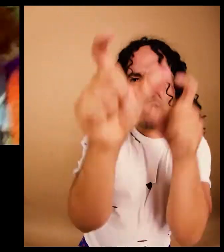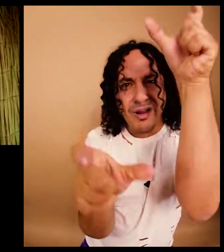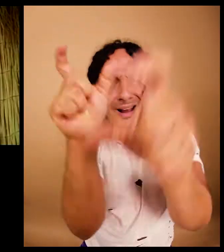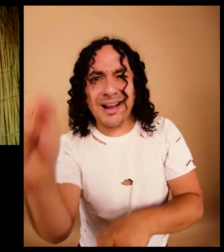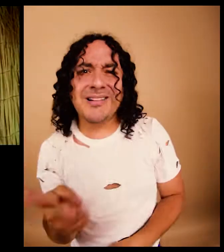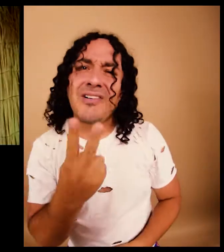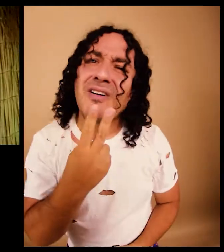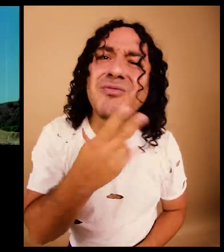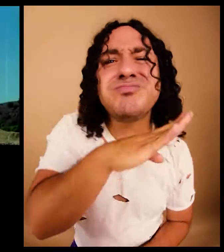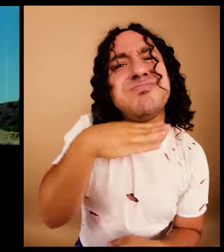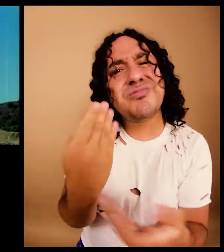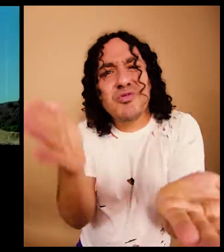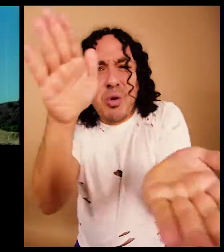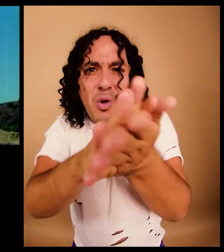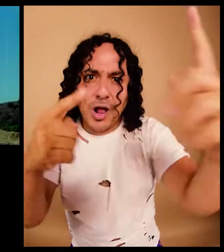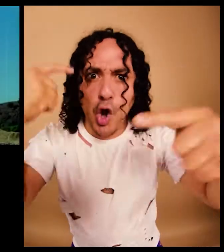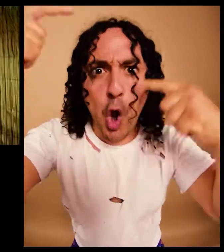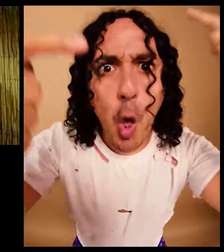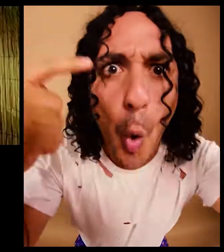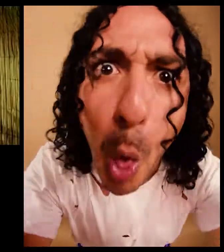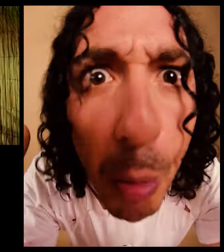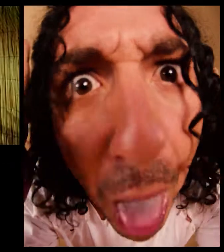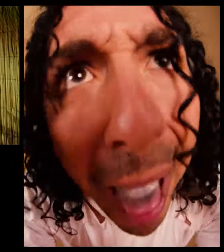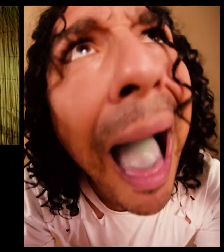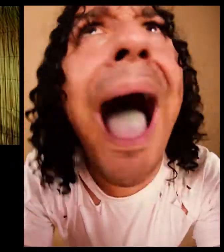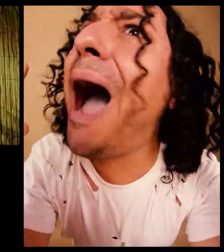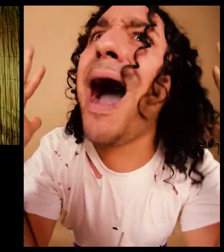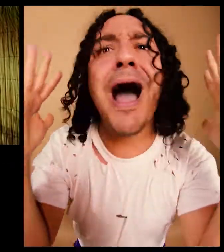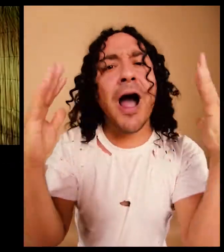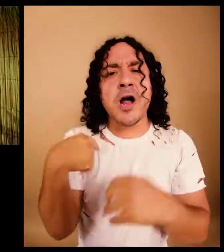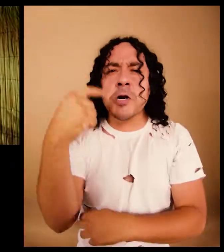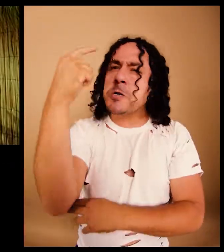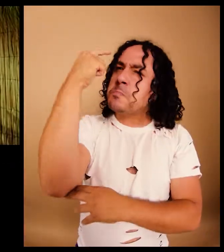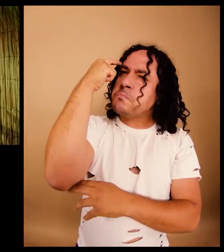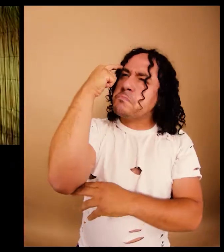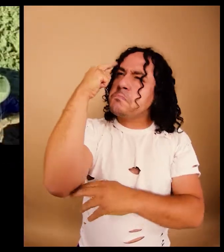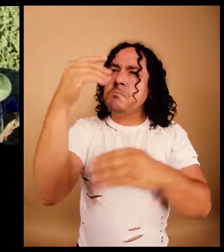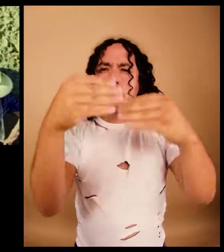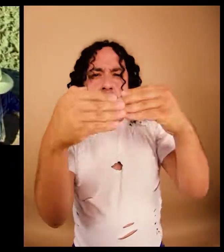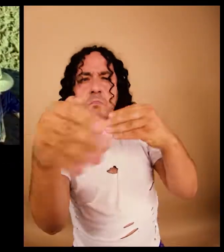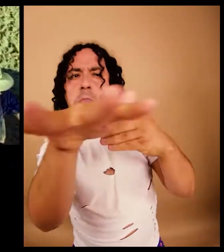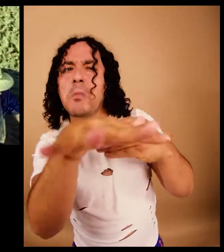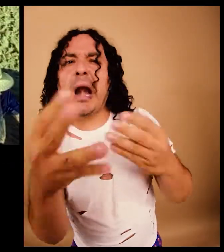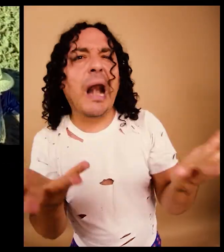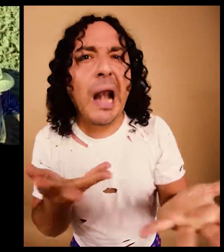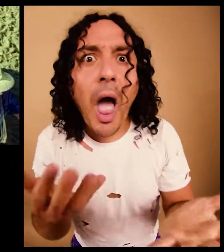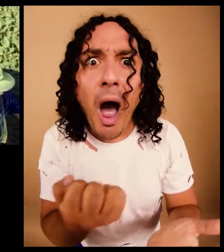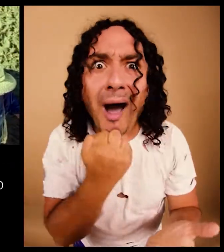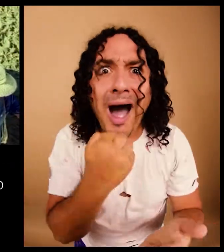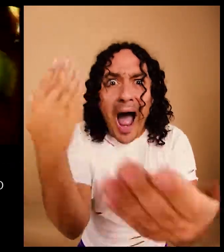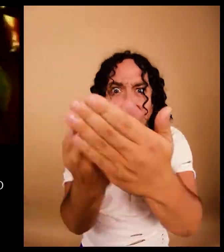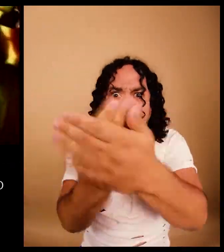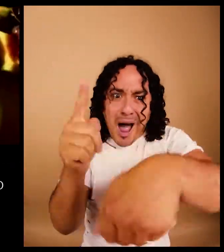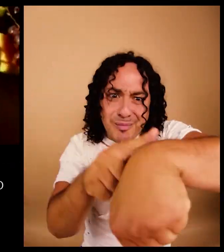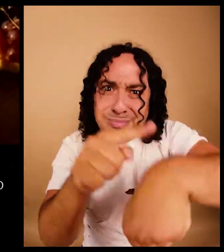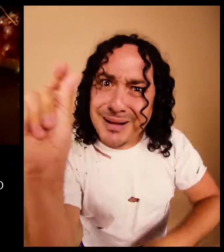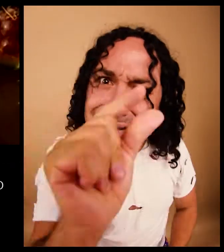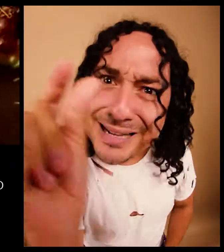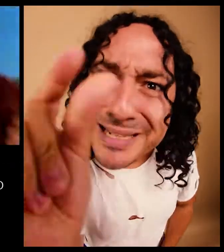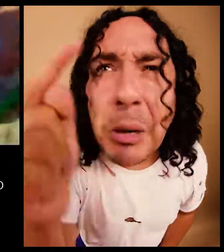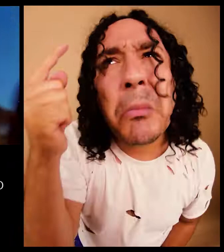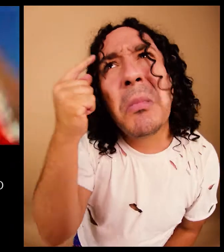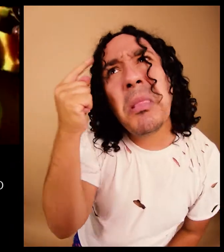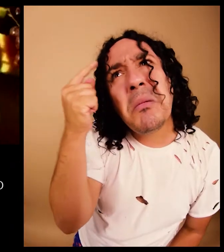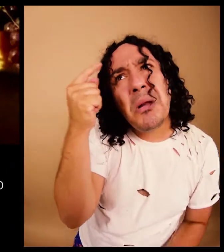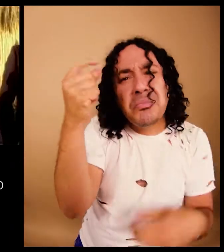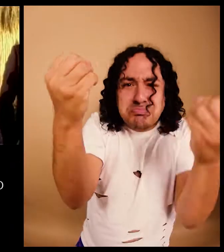del destino de la gente, de la vida y de la muerte. No puede pasar. Si pudiera adivinar lo que pronto pasará, no perdería el poco